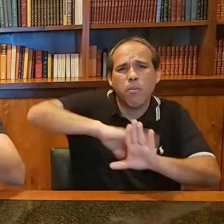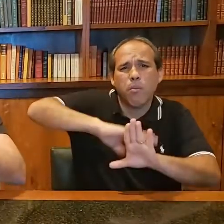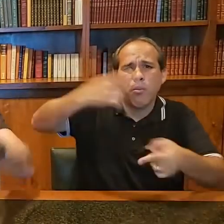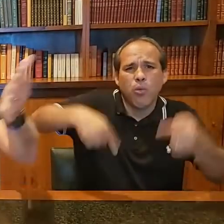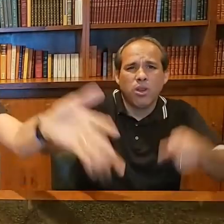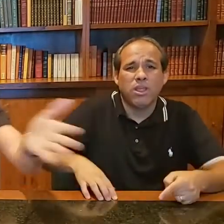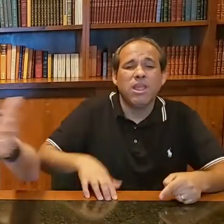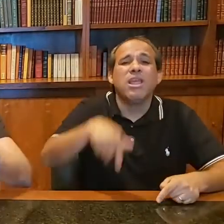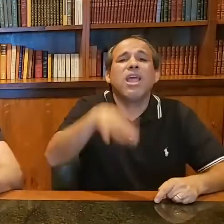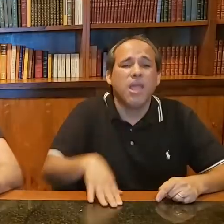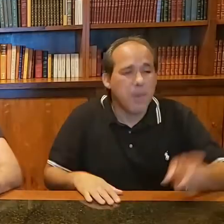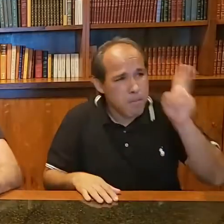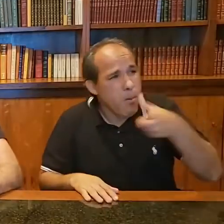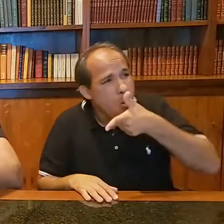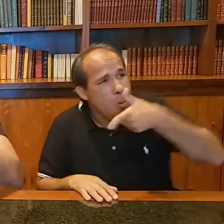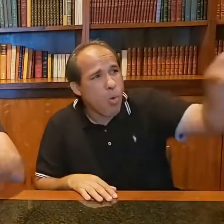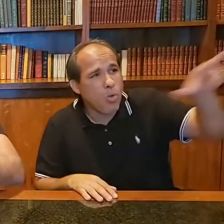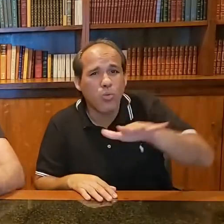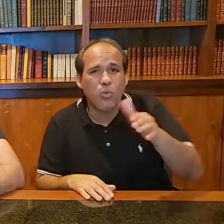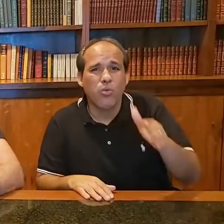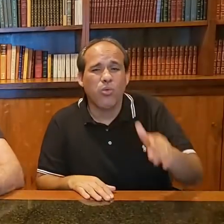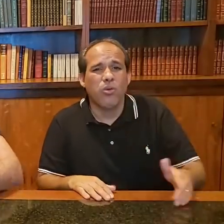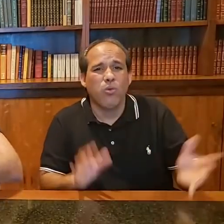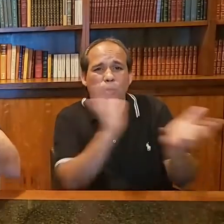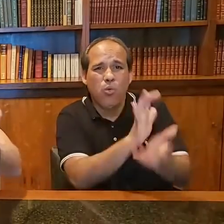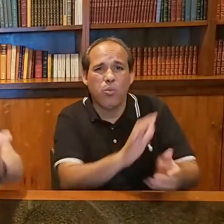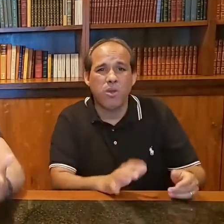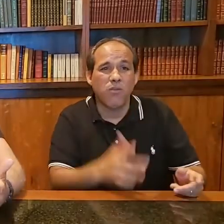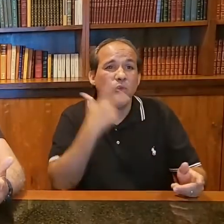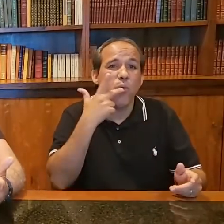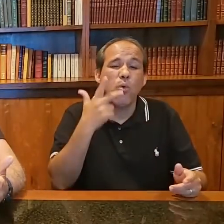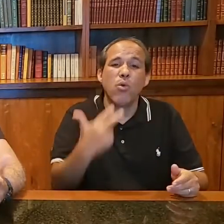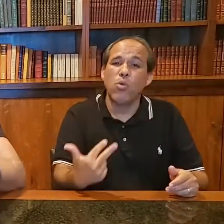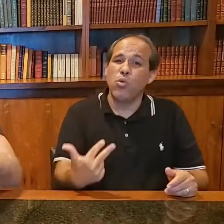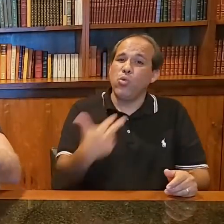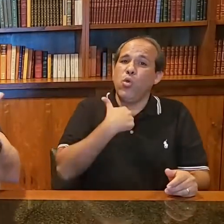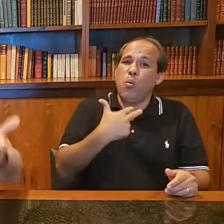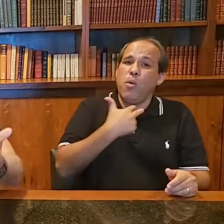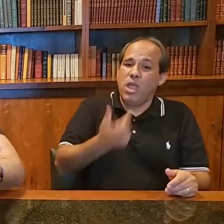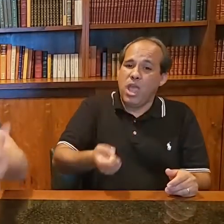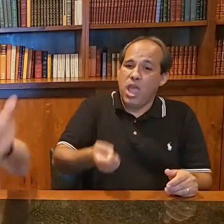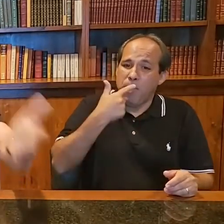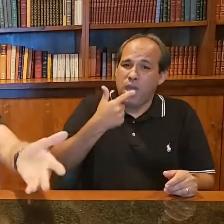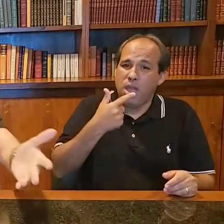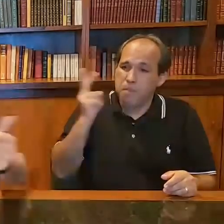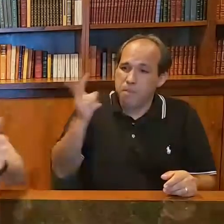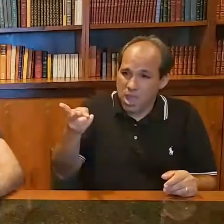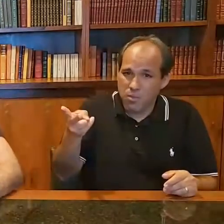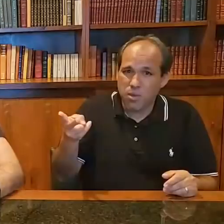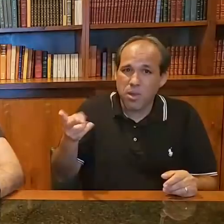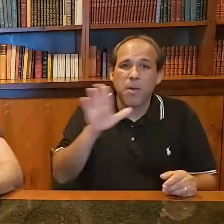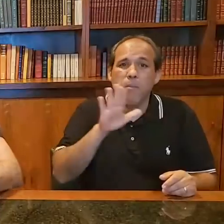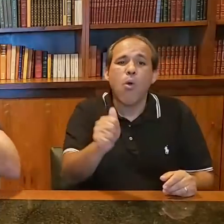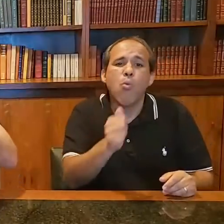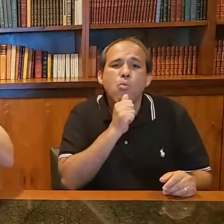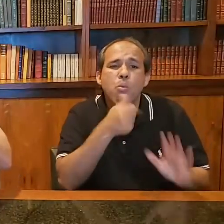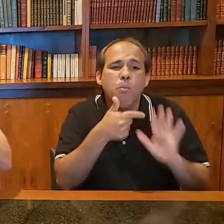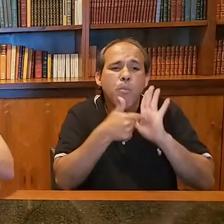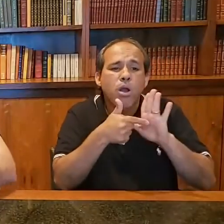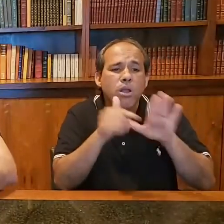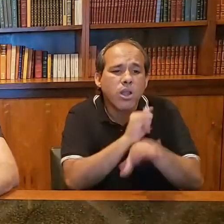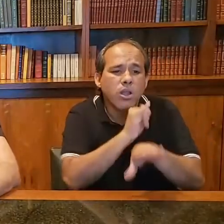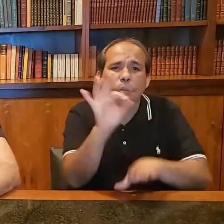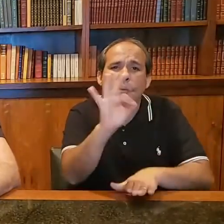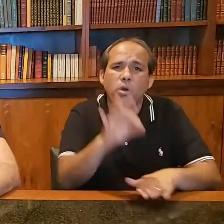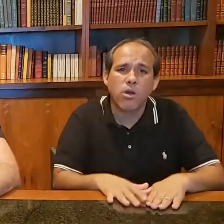Quem politizou é o outro lado. Quem diz para não tomar e não dá alternativa, são eles. Agora, lá dentro